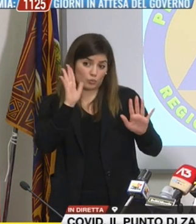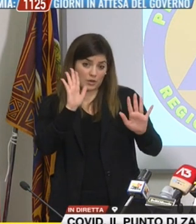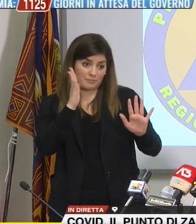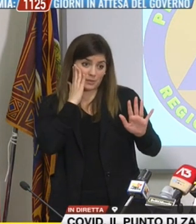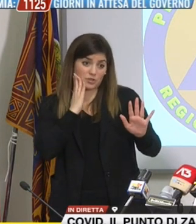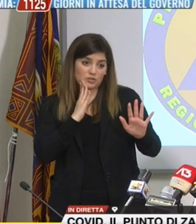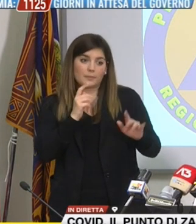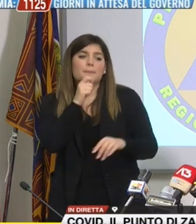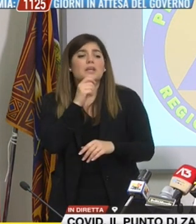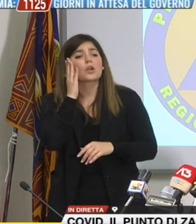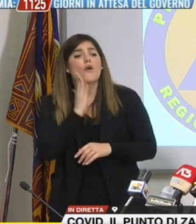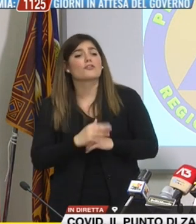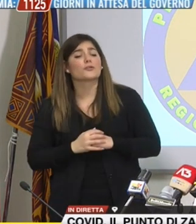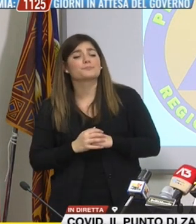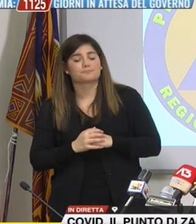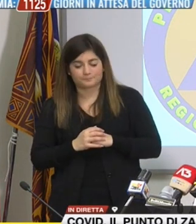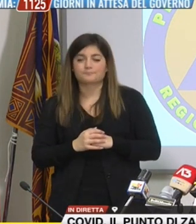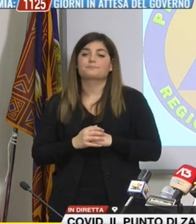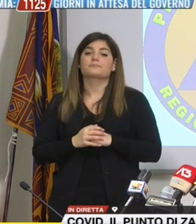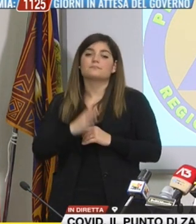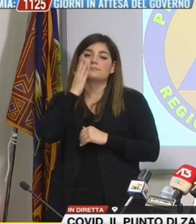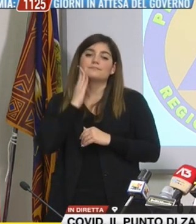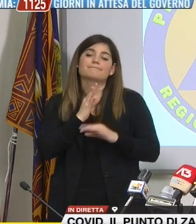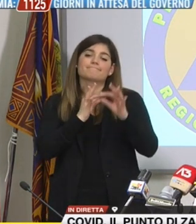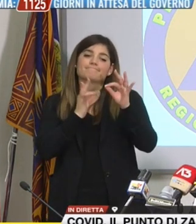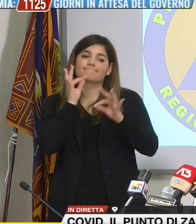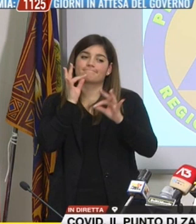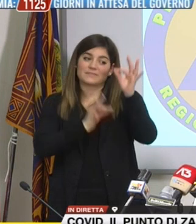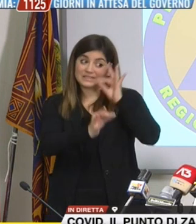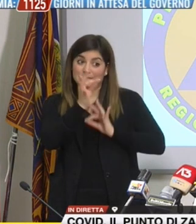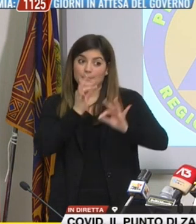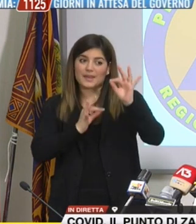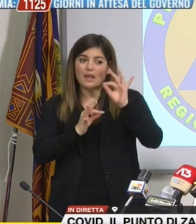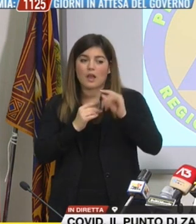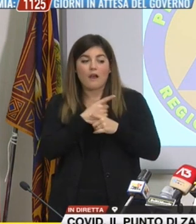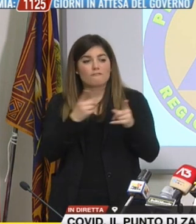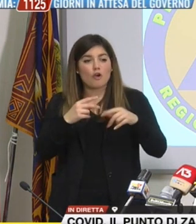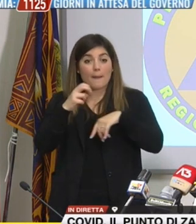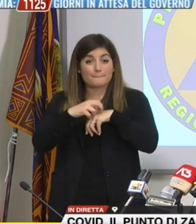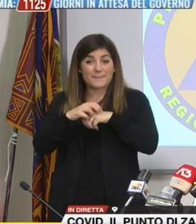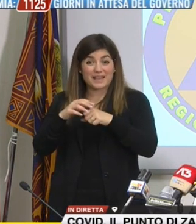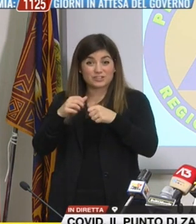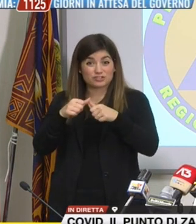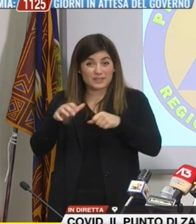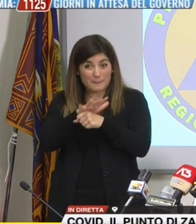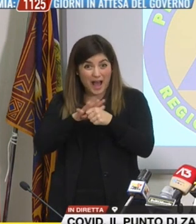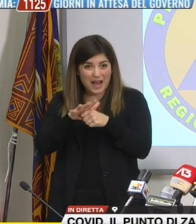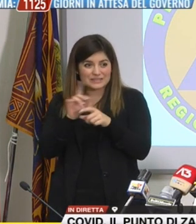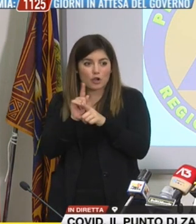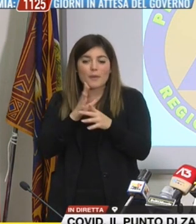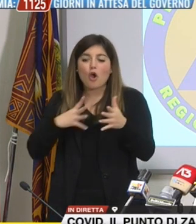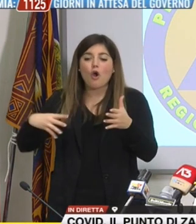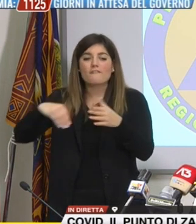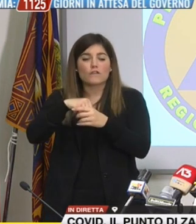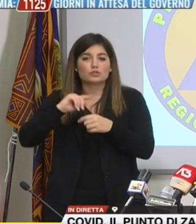Il microfono. Riesci a spiegare come siete riusciti a coinvolgere tutti i medici di base mentre nel Lazio c'è stato un ricorso al